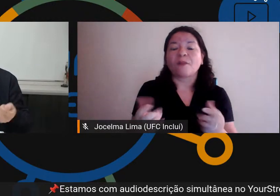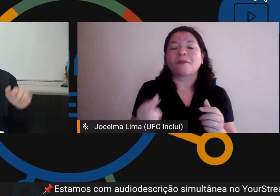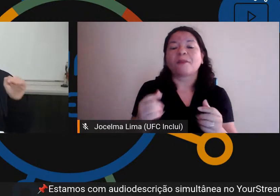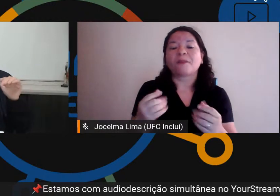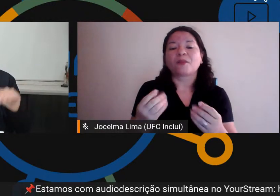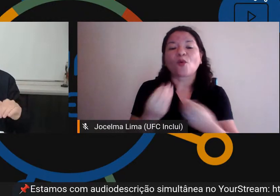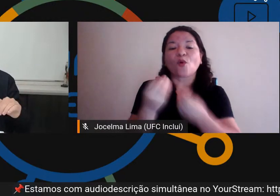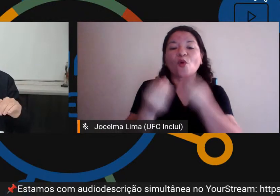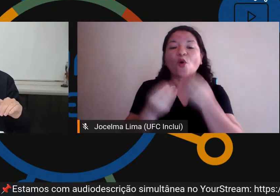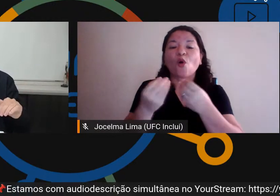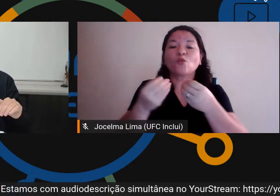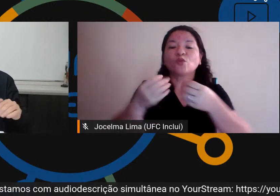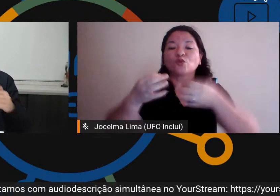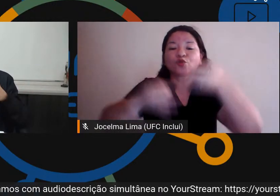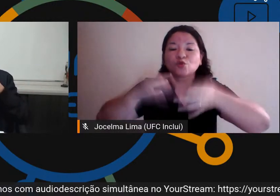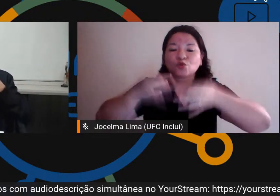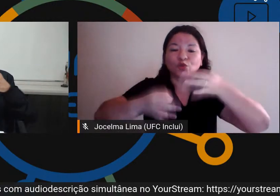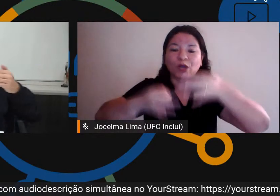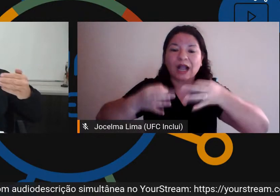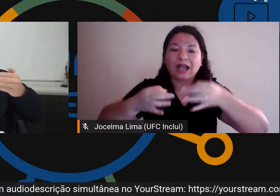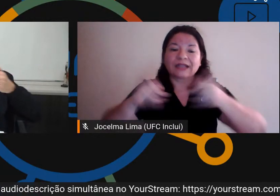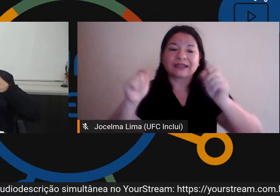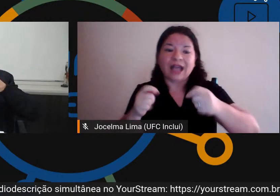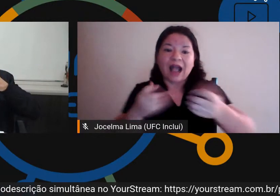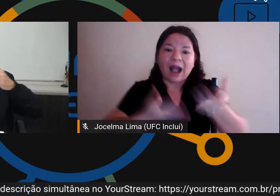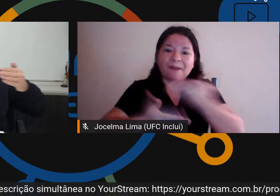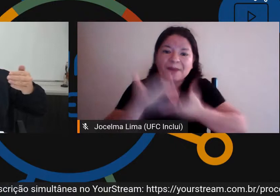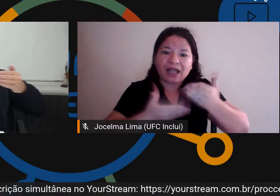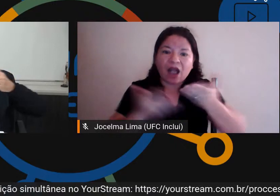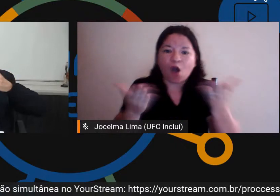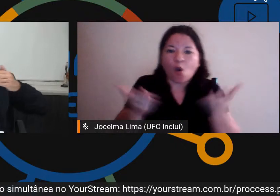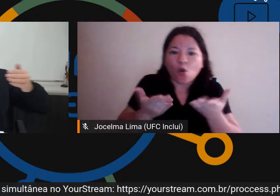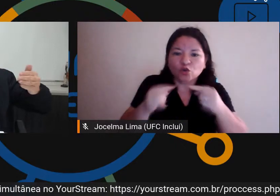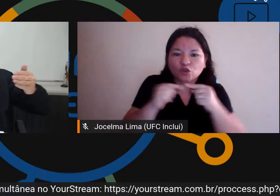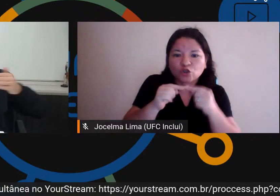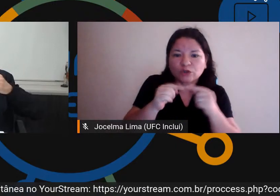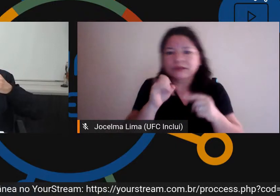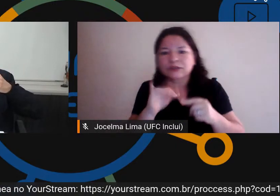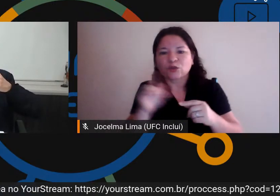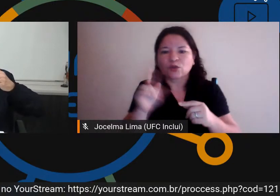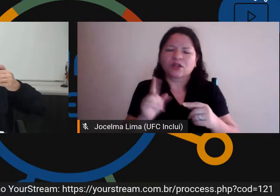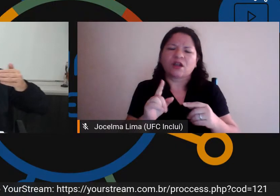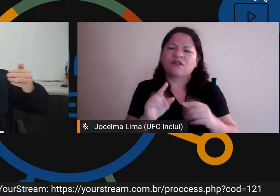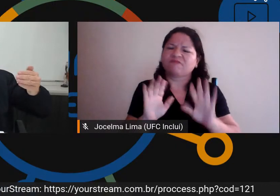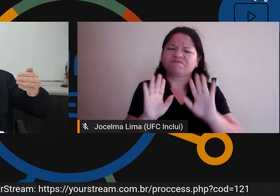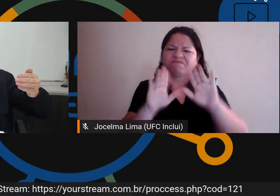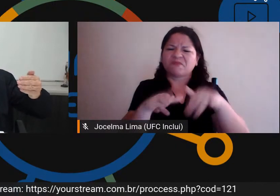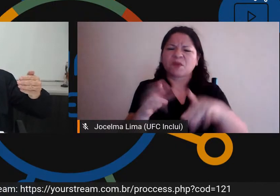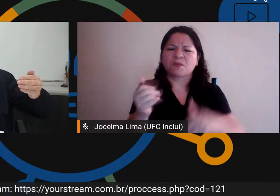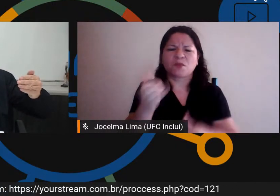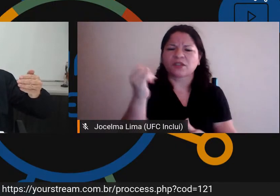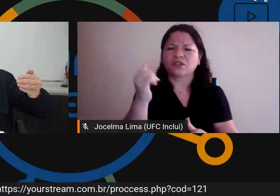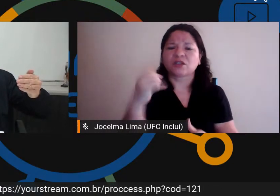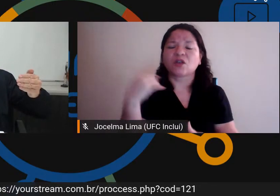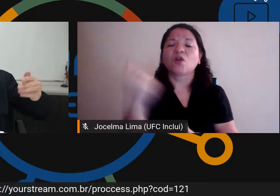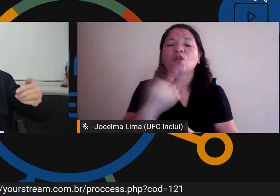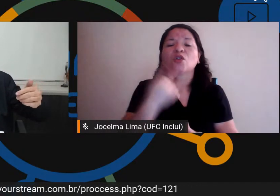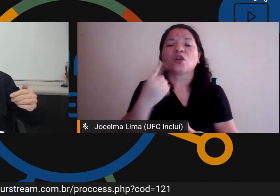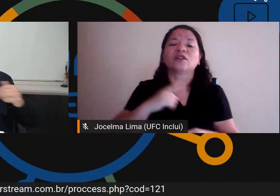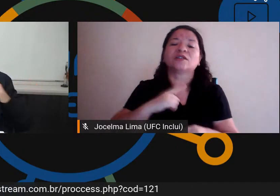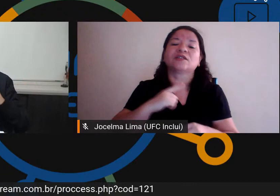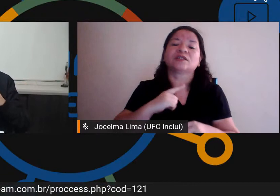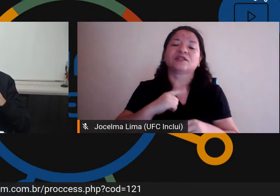da aplicabilidade imediata. Nós somos míopes, nós só enxergamos aplicabilidade até um certo número de anos.